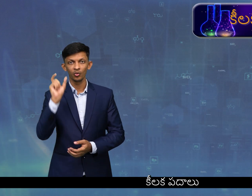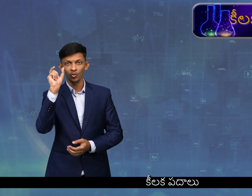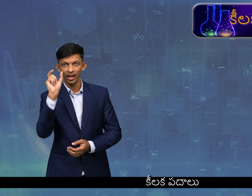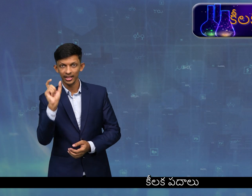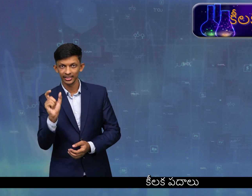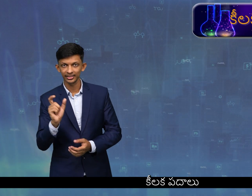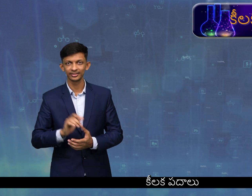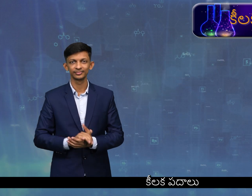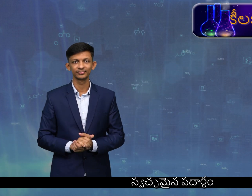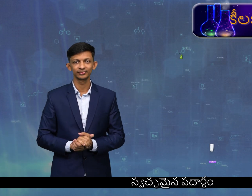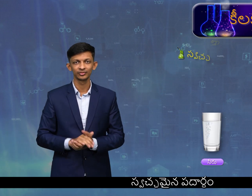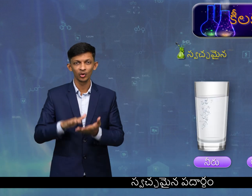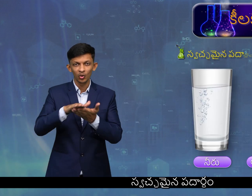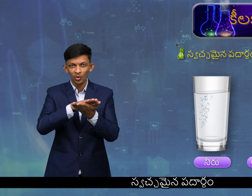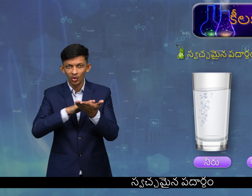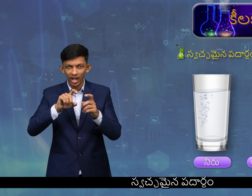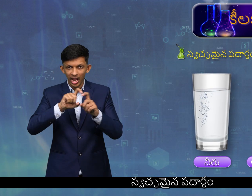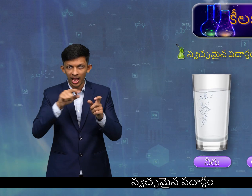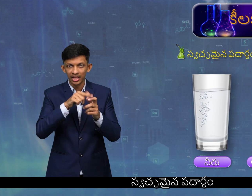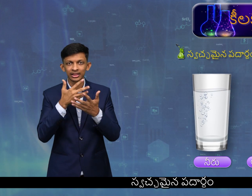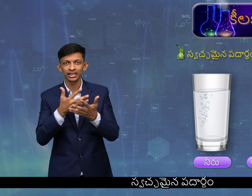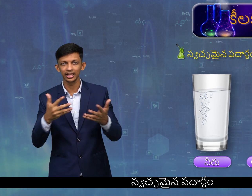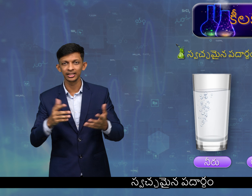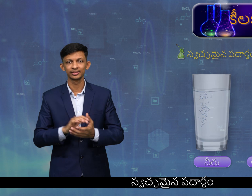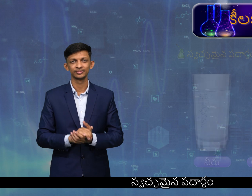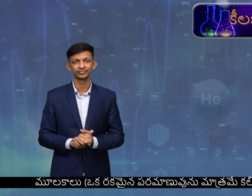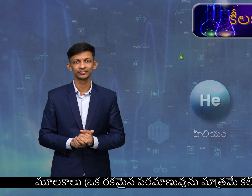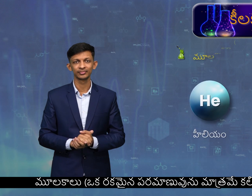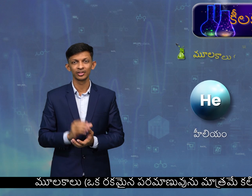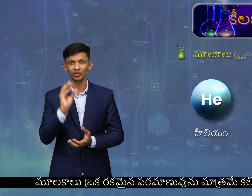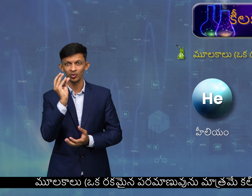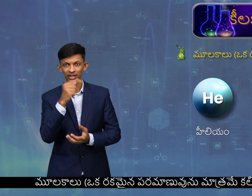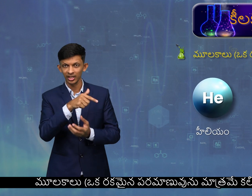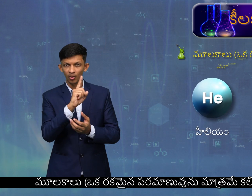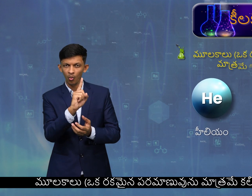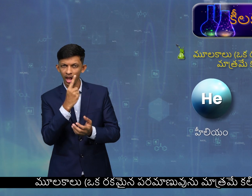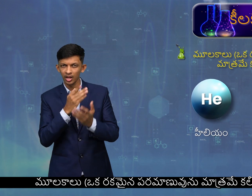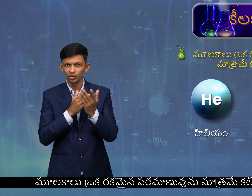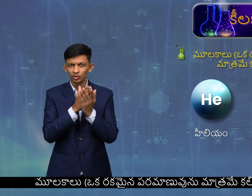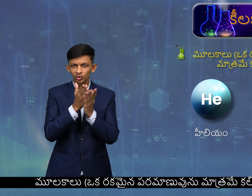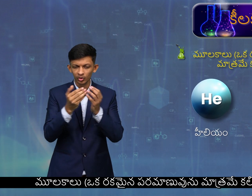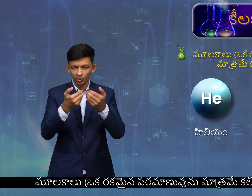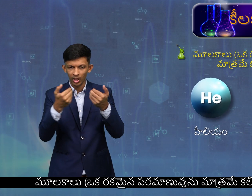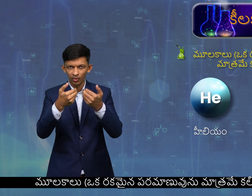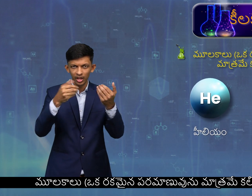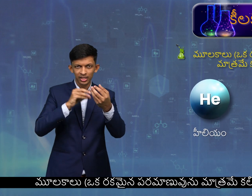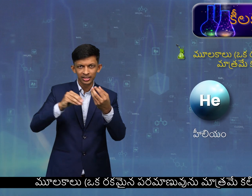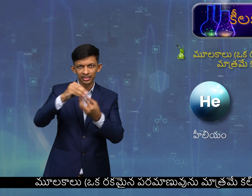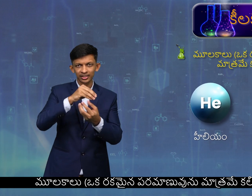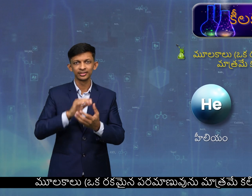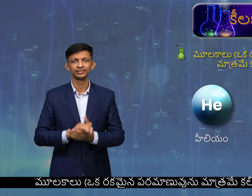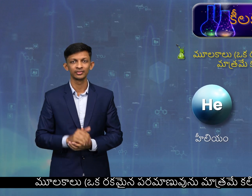కీలక పదాలు: స్వచ్ఛమైన పదార్థం, మూలకాలు ఒక రకమైన పరమాణువును